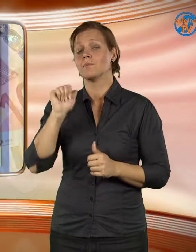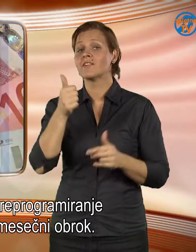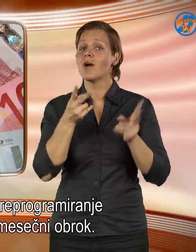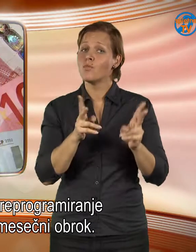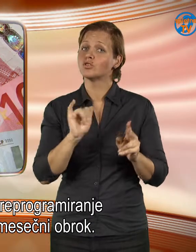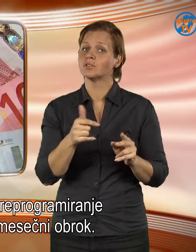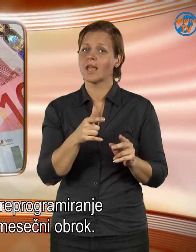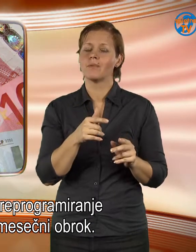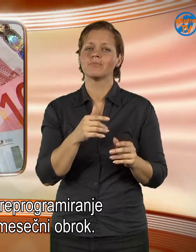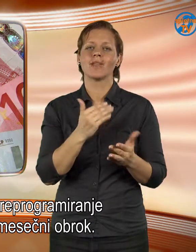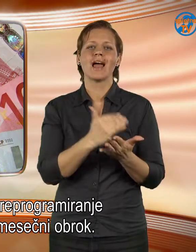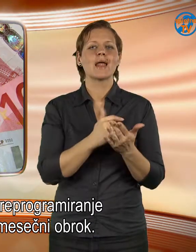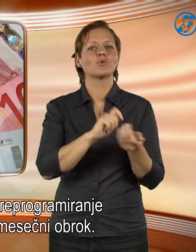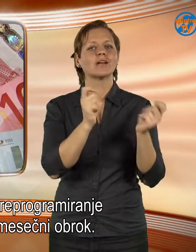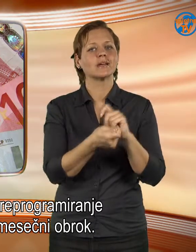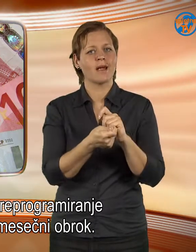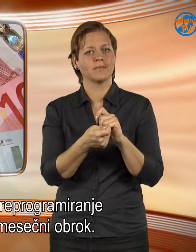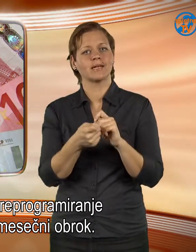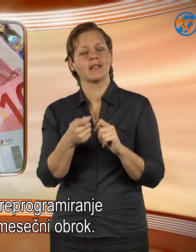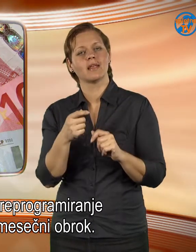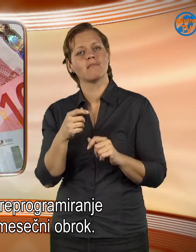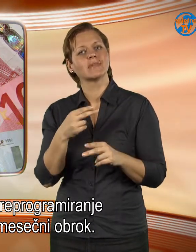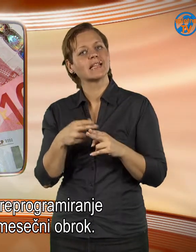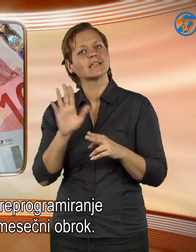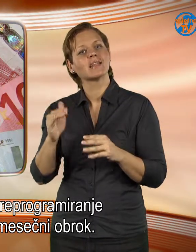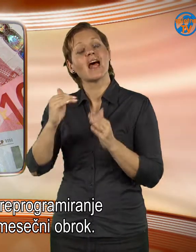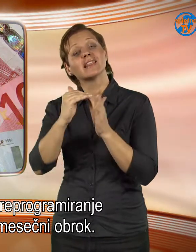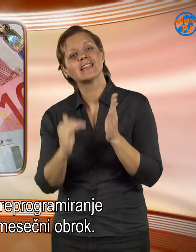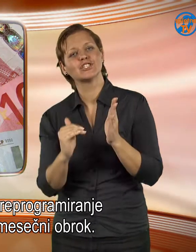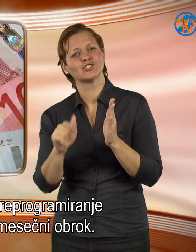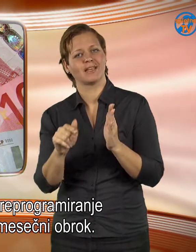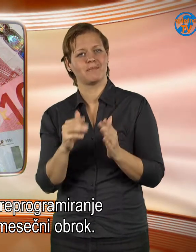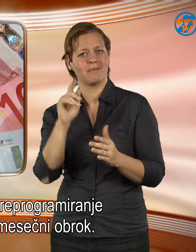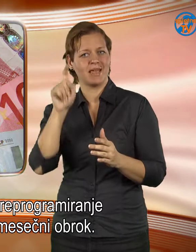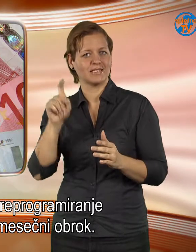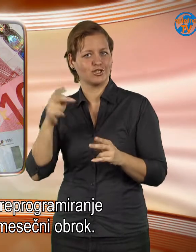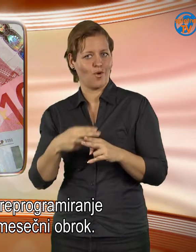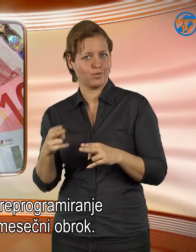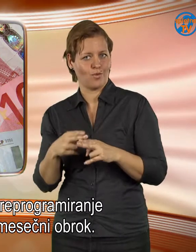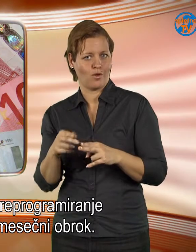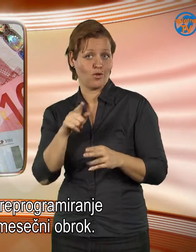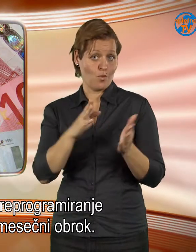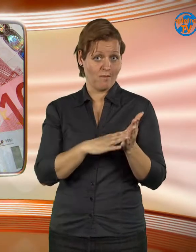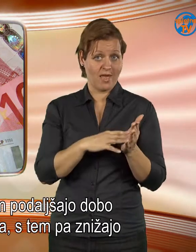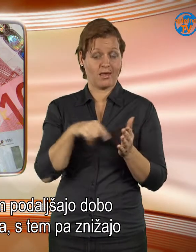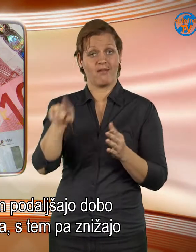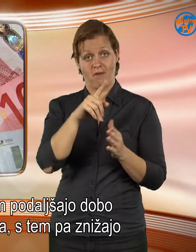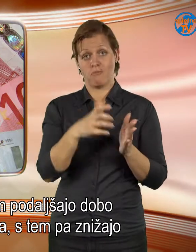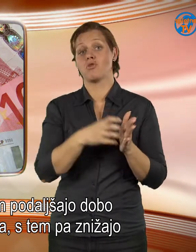Prva možnost je reprogramiranje kredita na nižji mesečni obrok. To pomeni, da vam